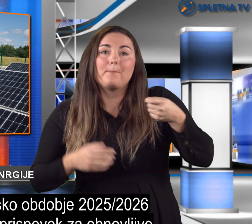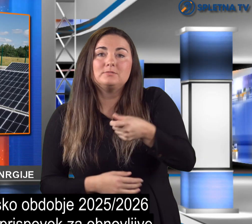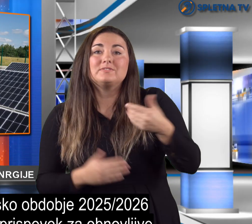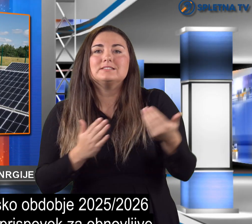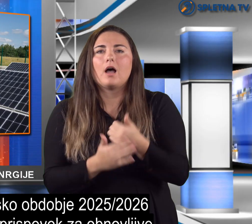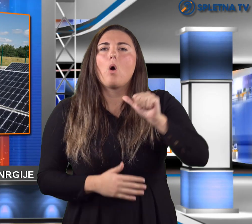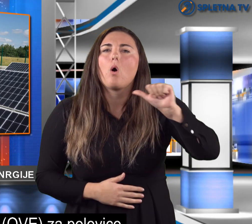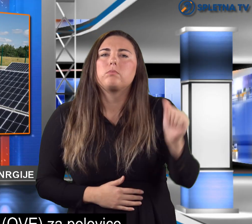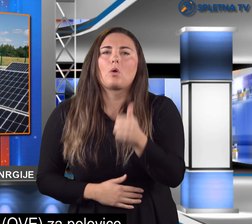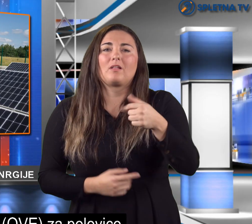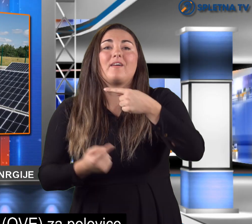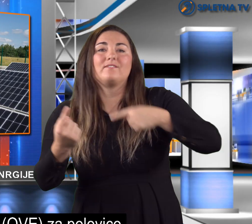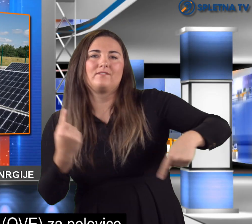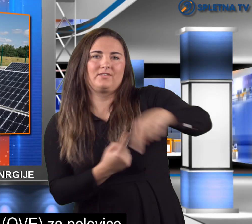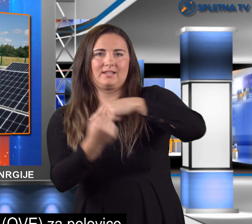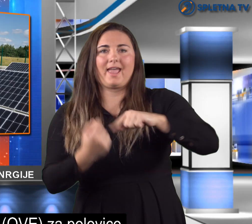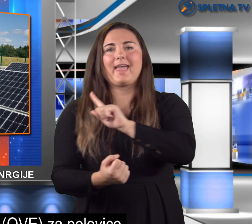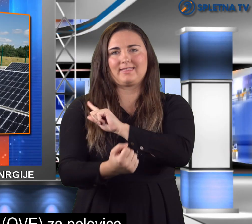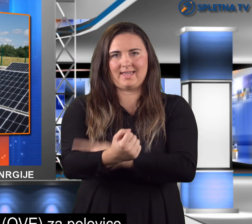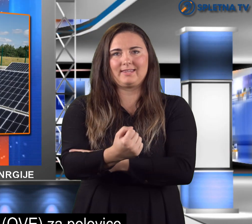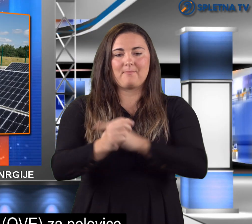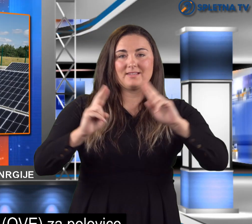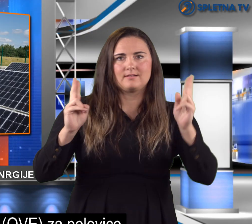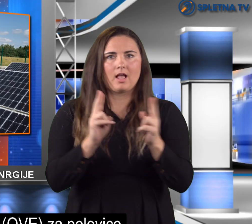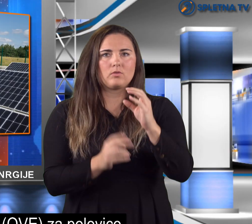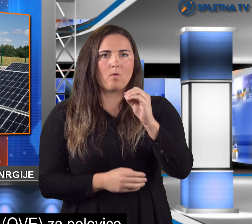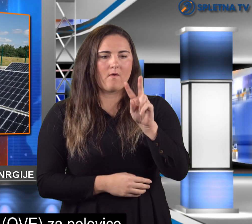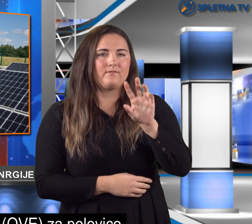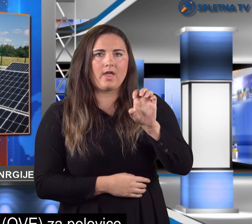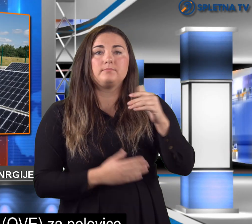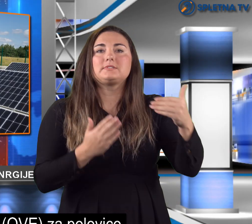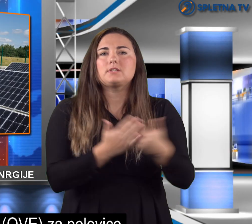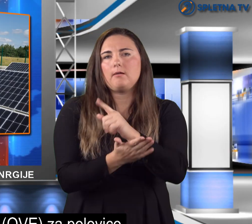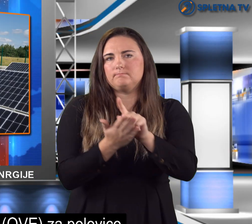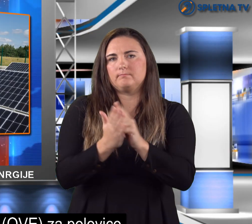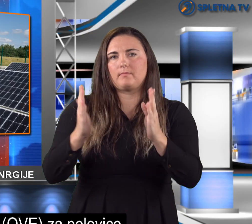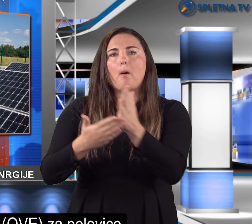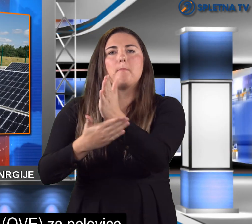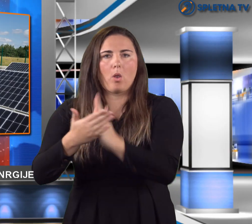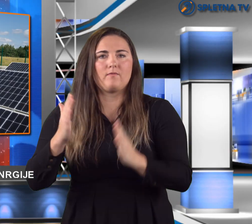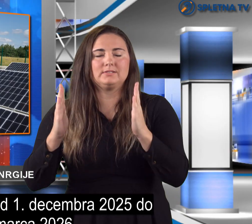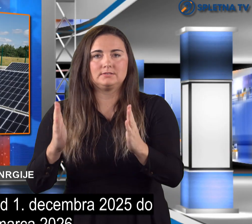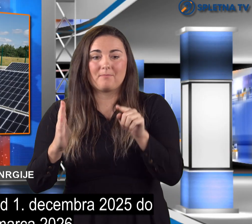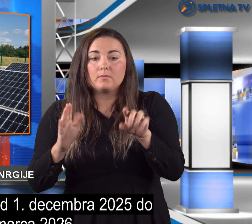vire energije za polovico. Ukrep bo veljal od 1. decembra 2025